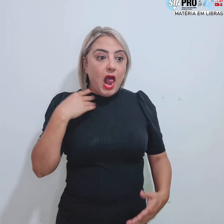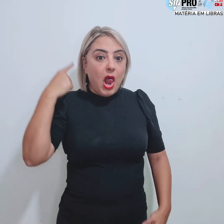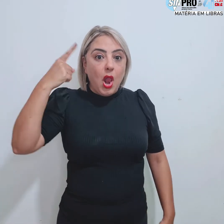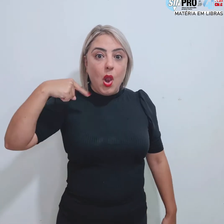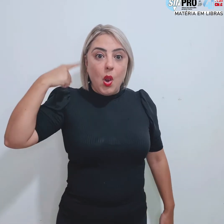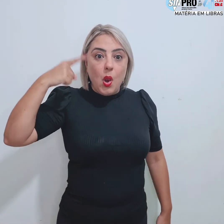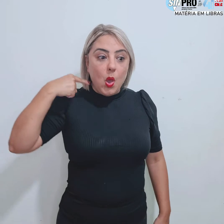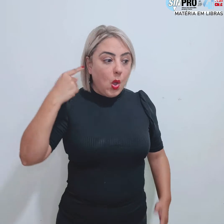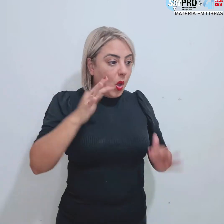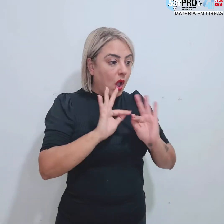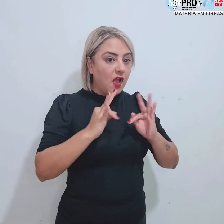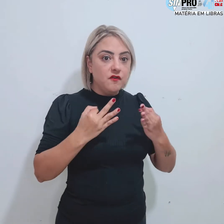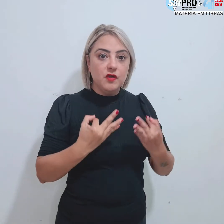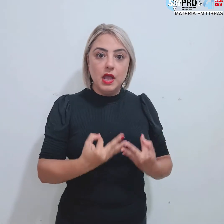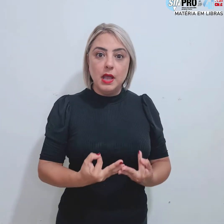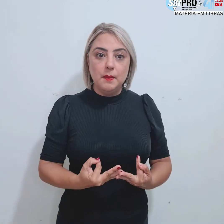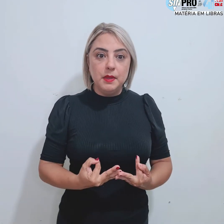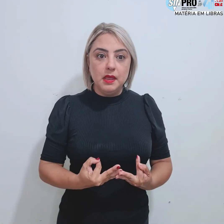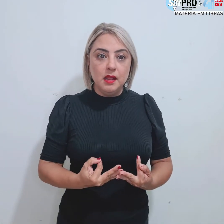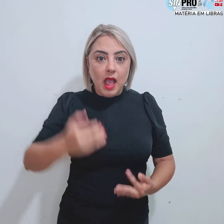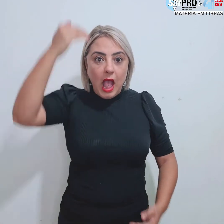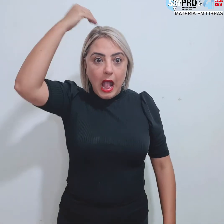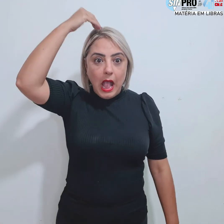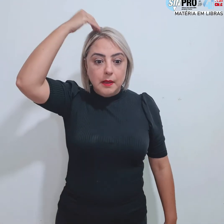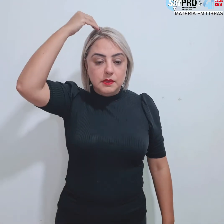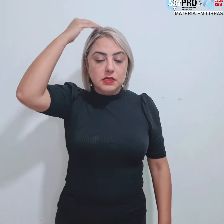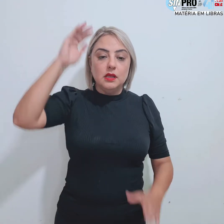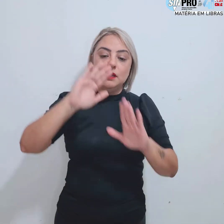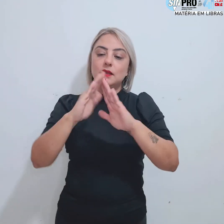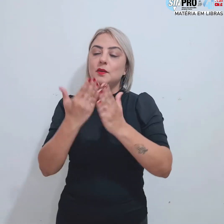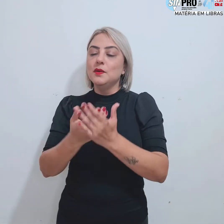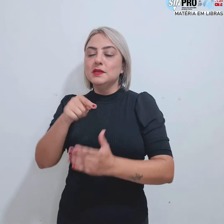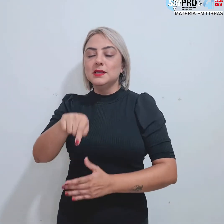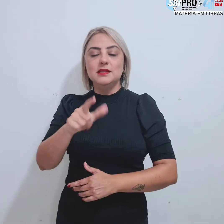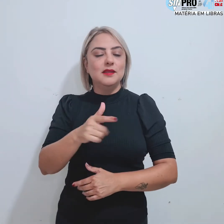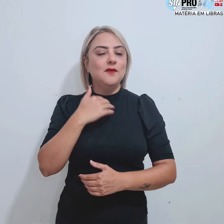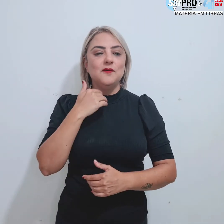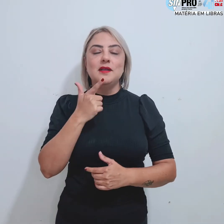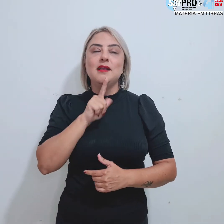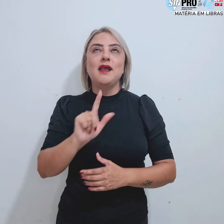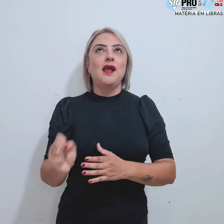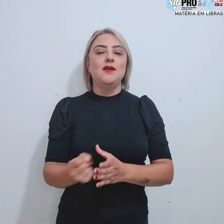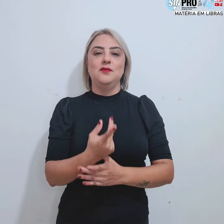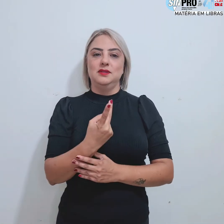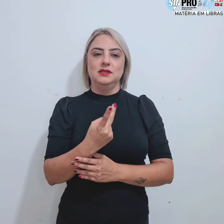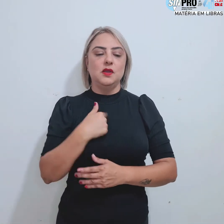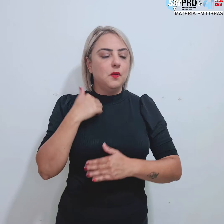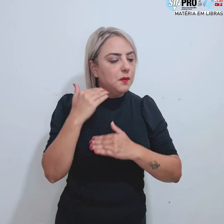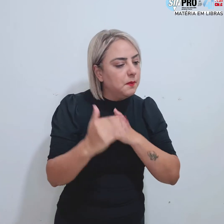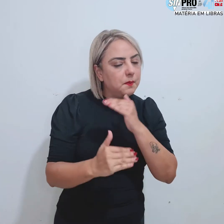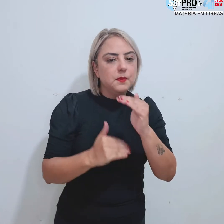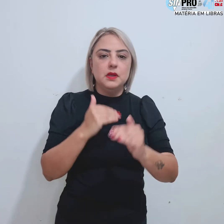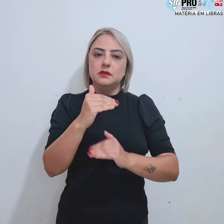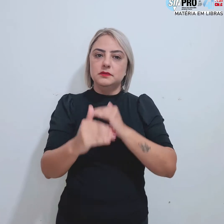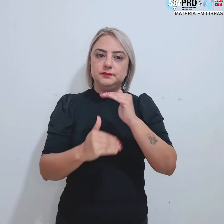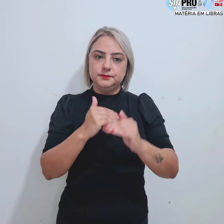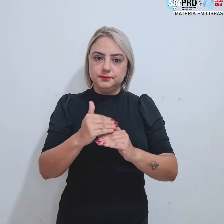aberração por familiares, coisa que na escola não aconteceu. Foi um processo